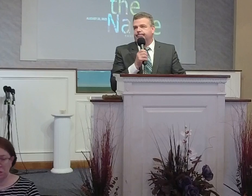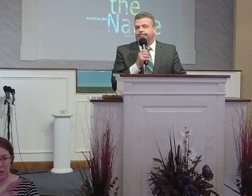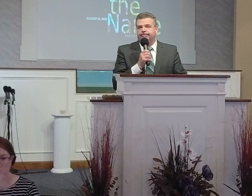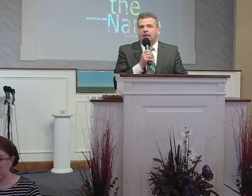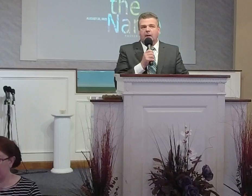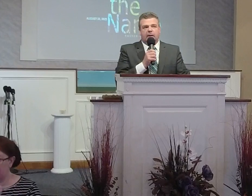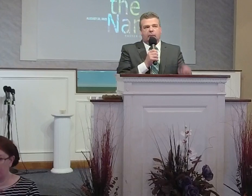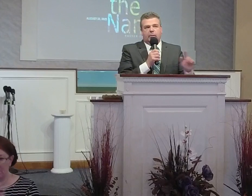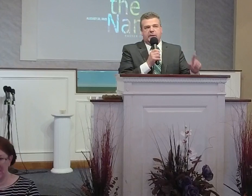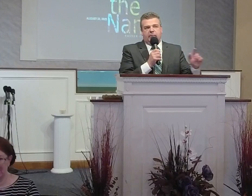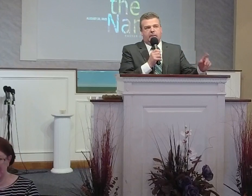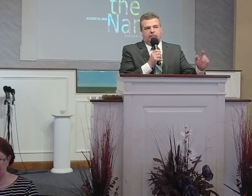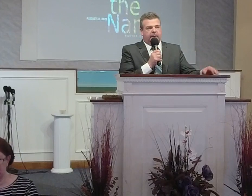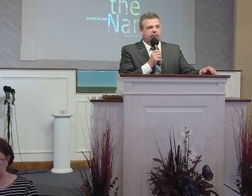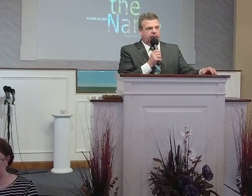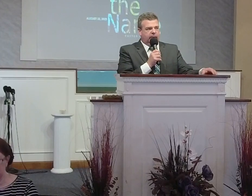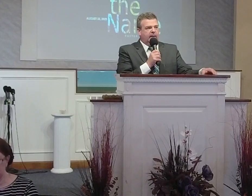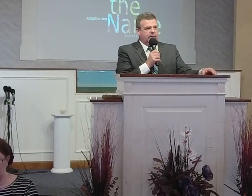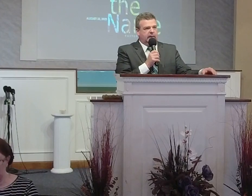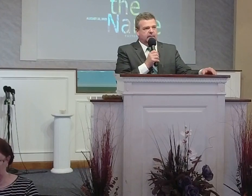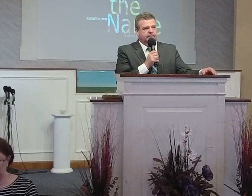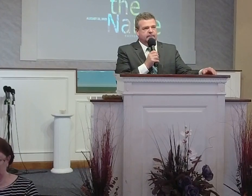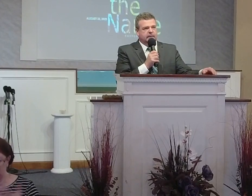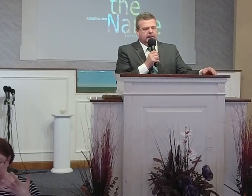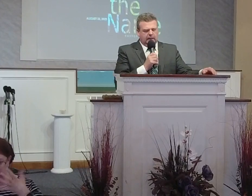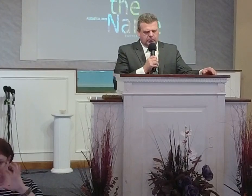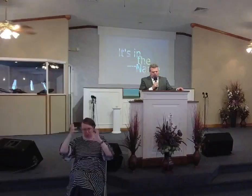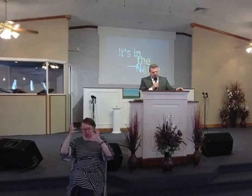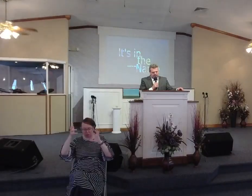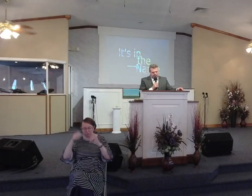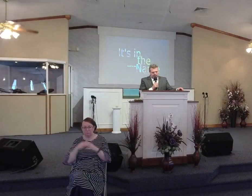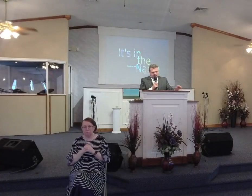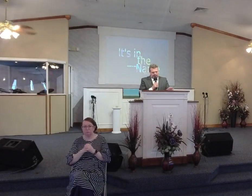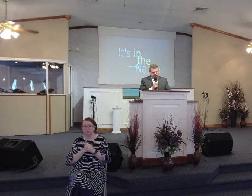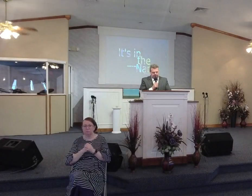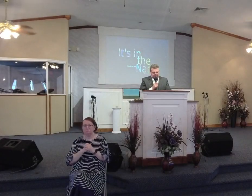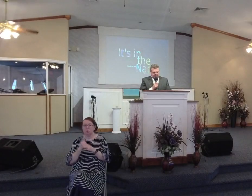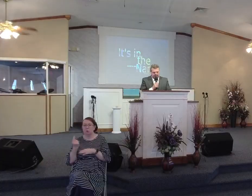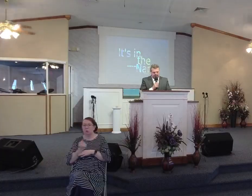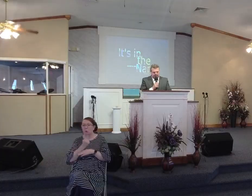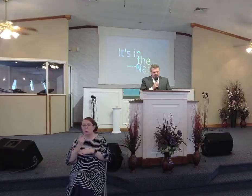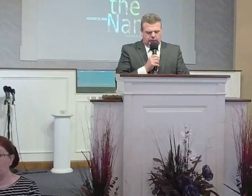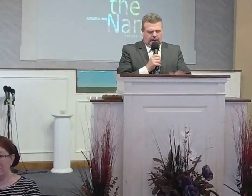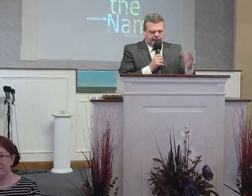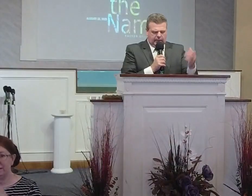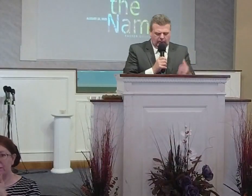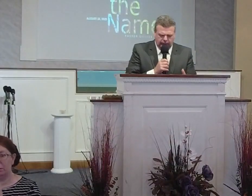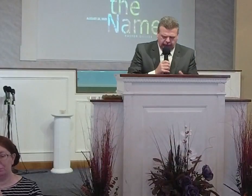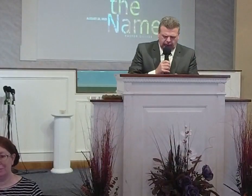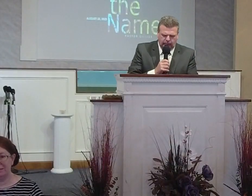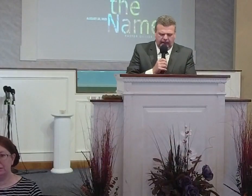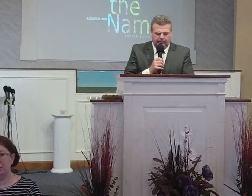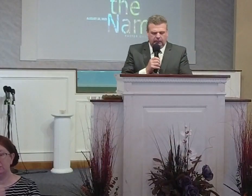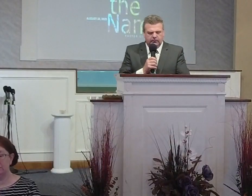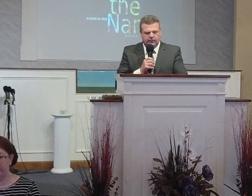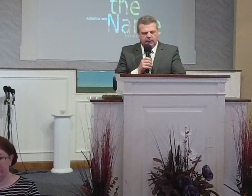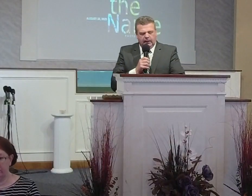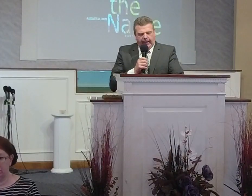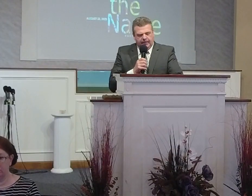caos en mi vida. Siempre me ha dado un lugar de seguridad, un lugar de paz.